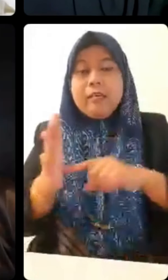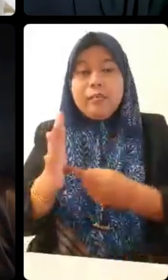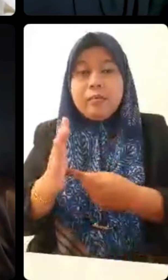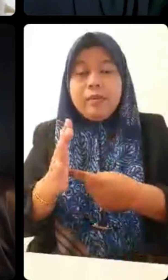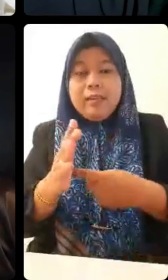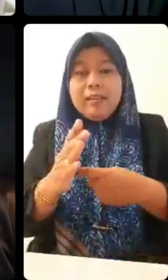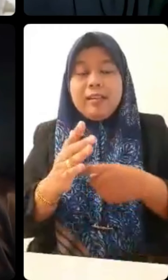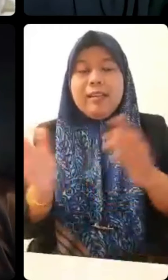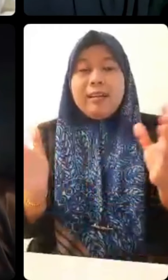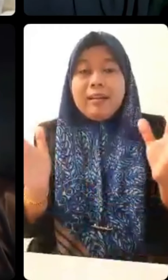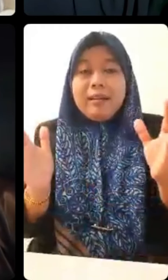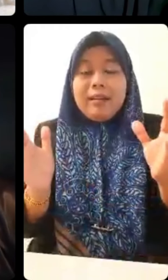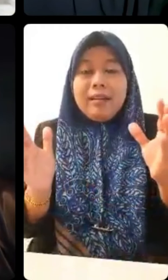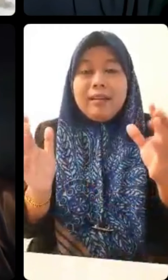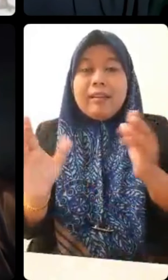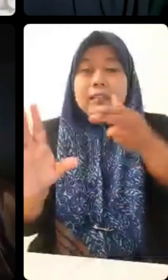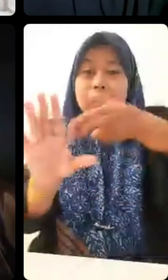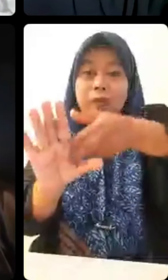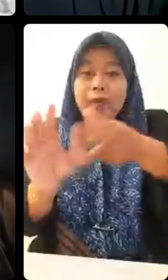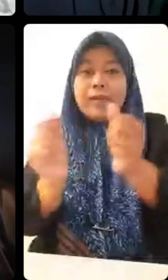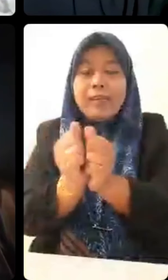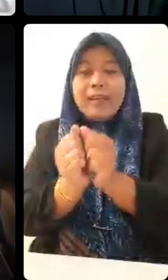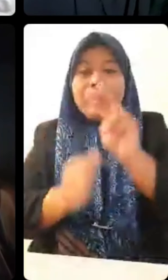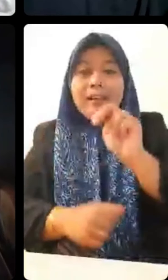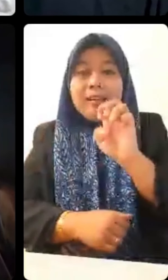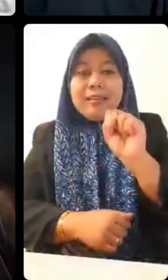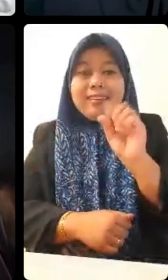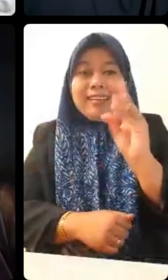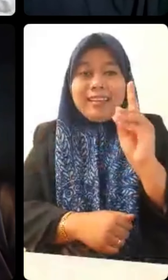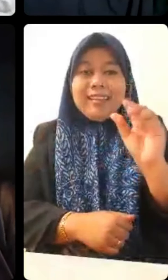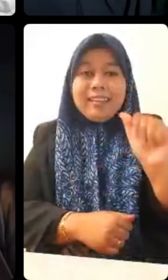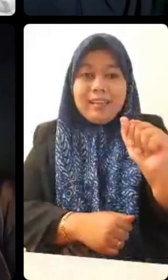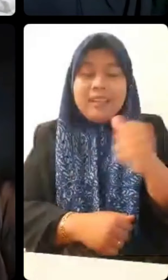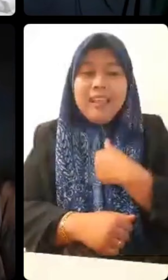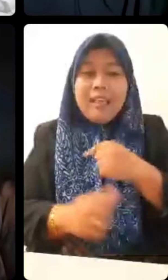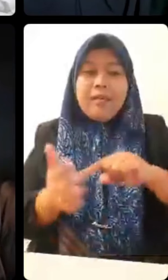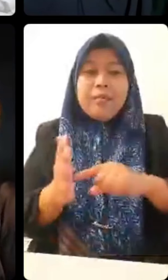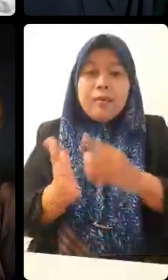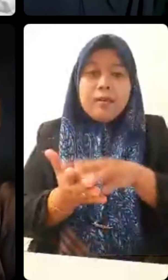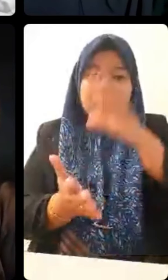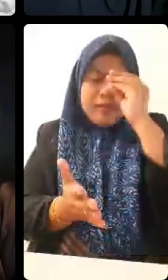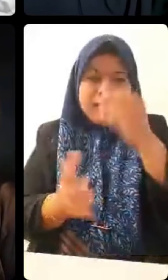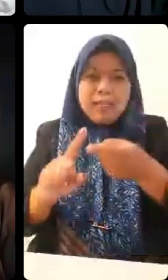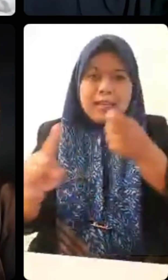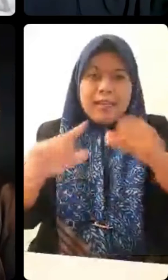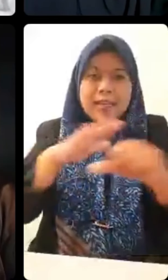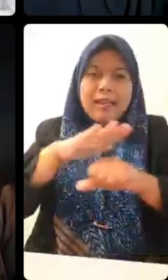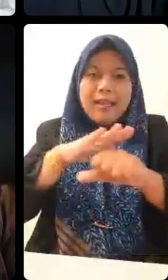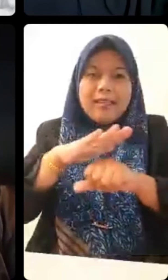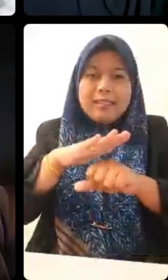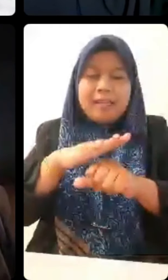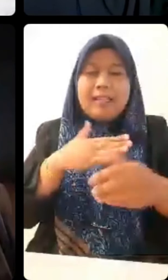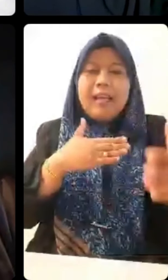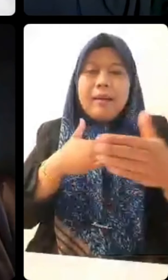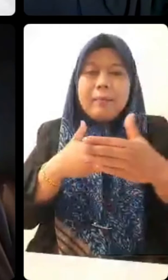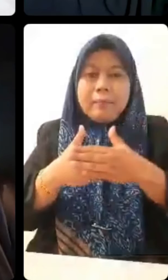mana di situlah bermulanya saya belajar bahasa isyarat daripada asas sampailah tahap 2